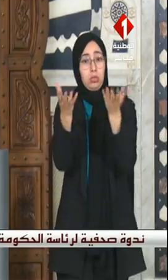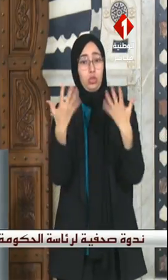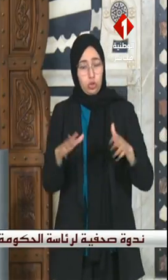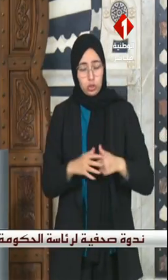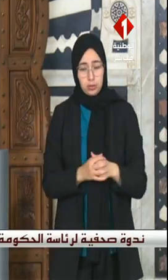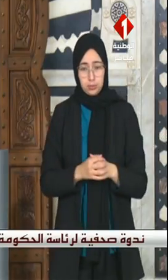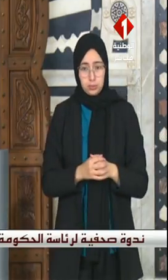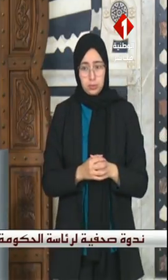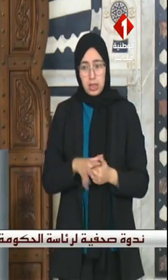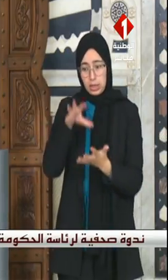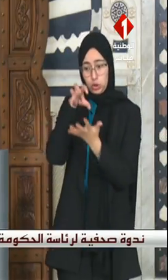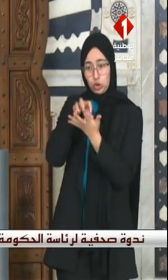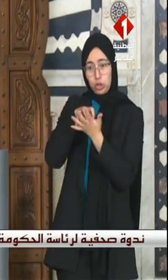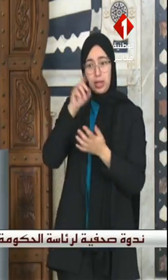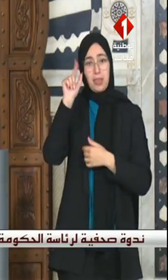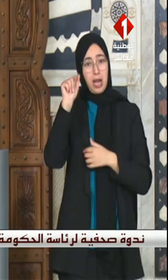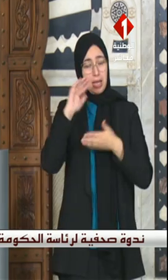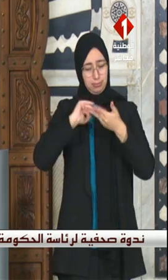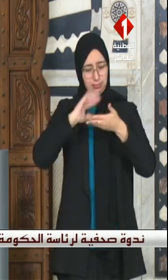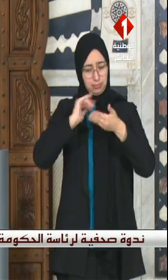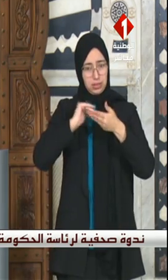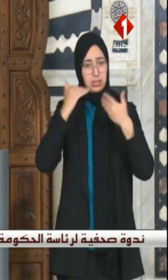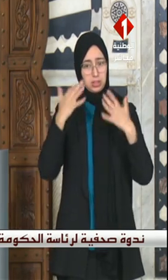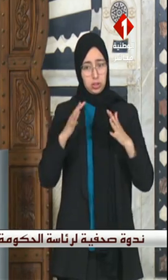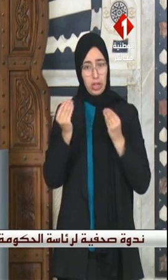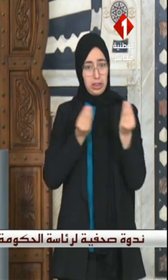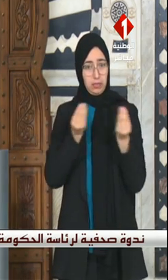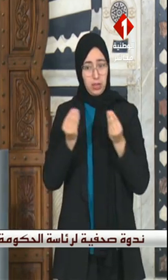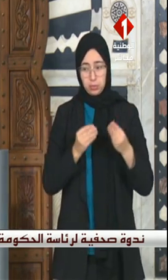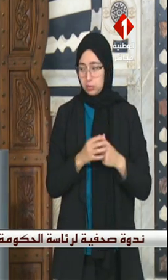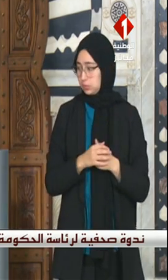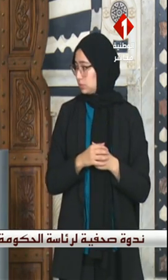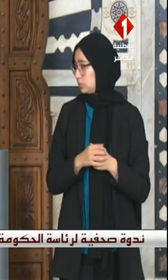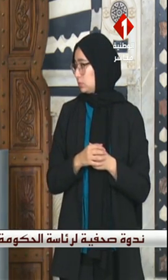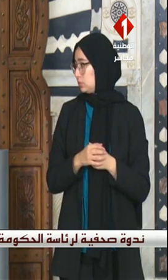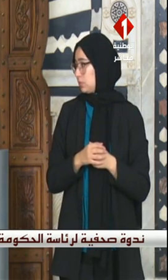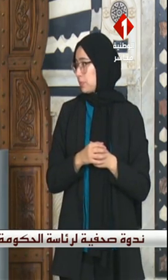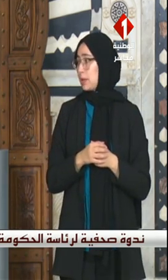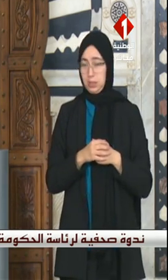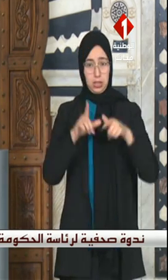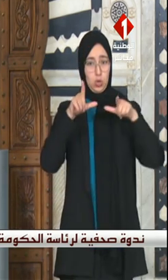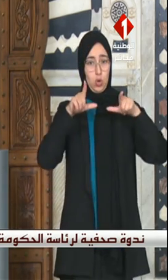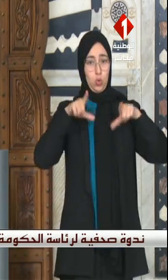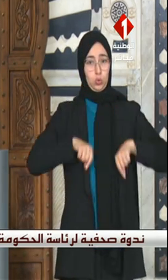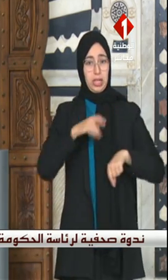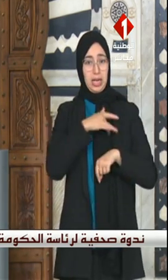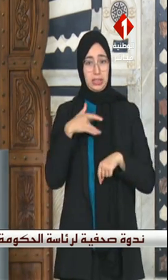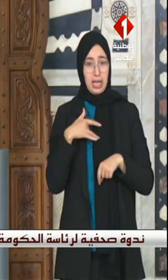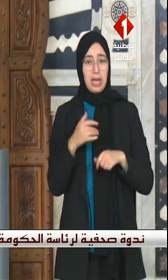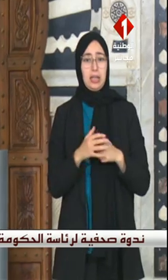كما تعرفوا أي سنتر فما تنسيق يصير بين وزارة الصحة